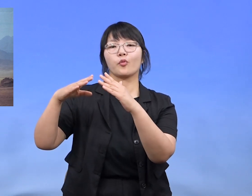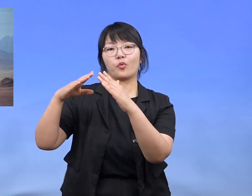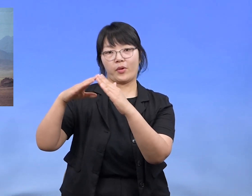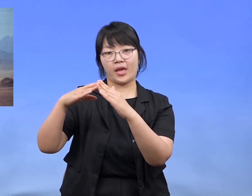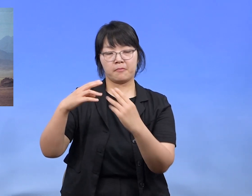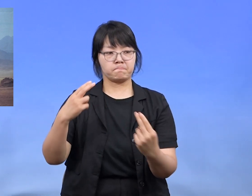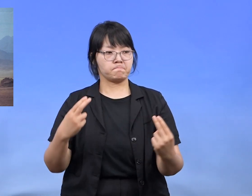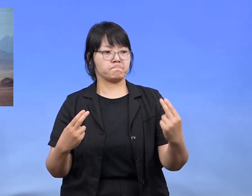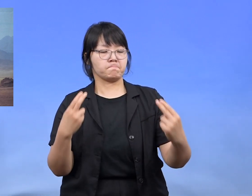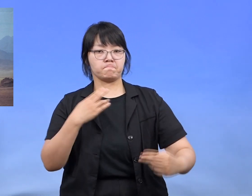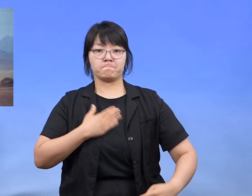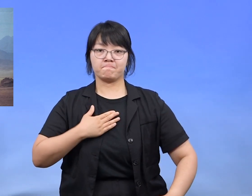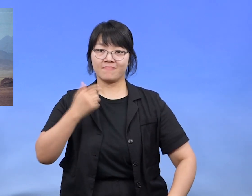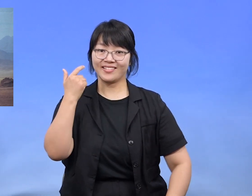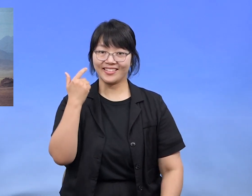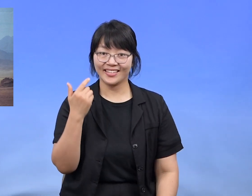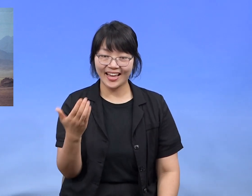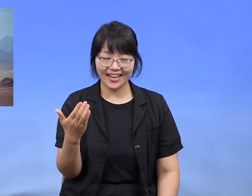대답은